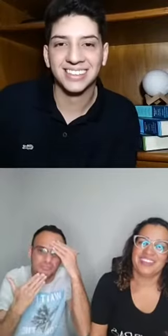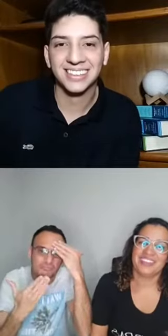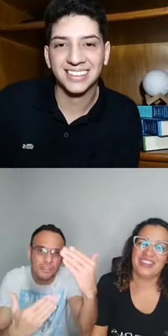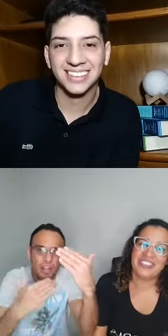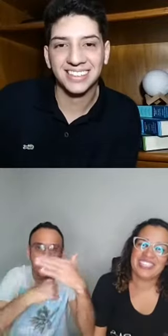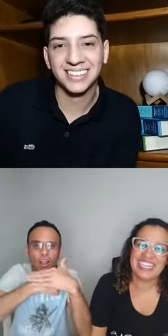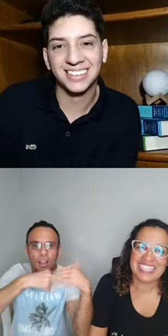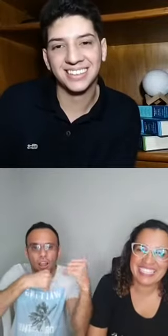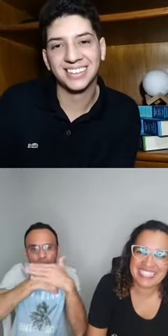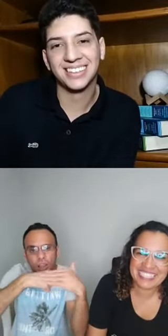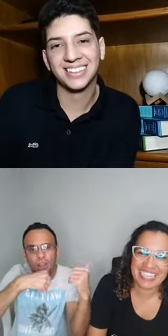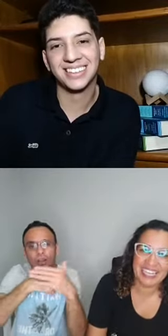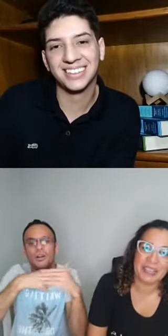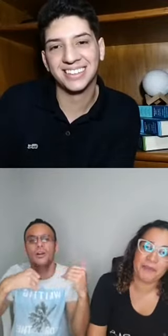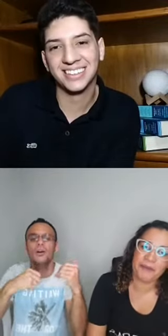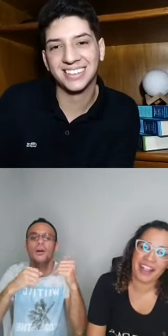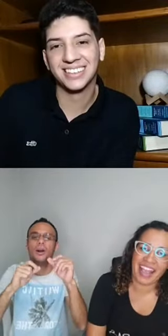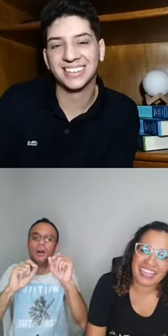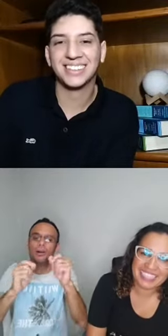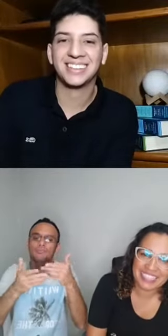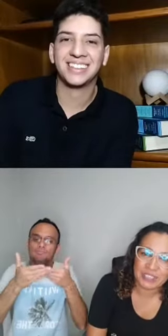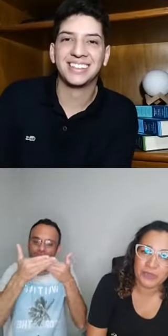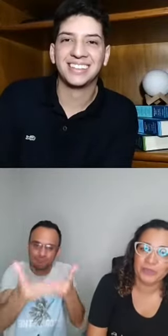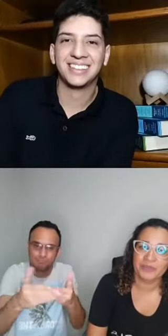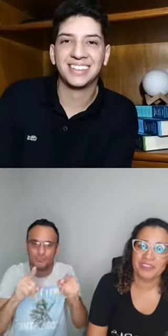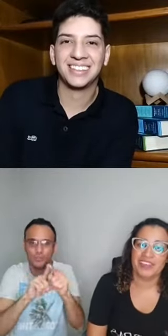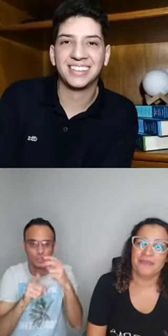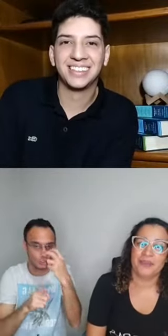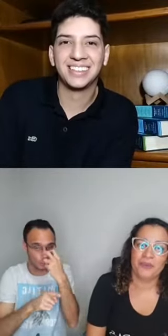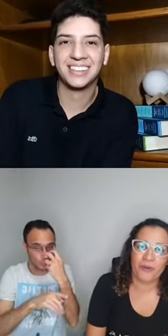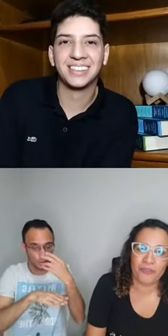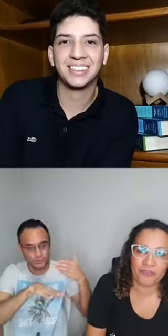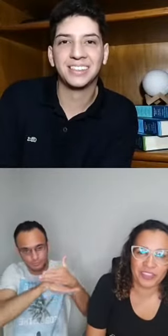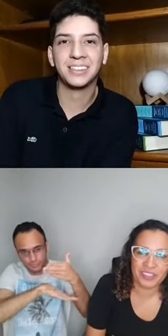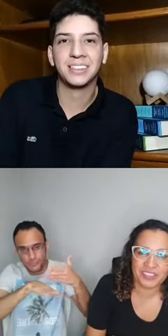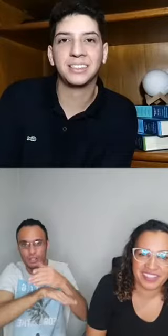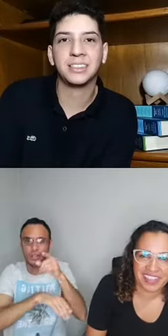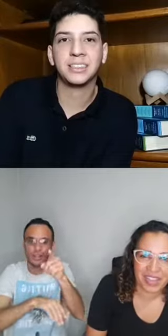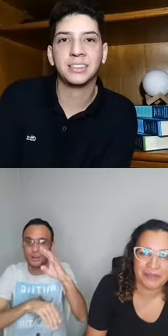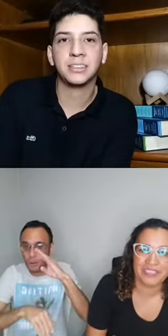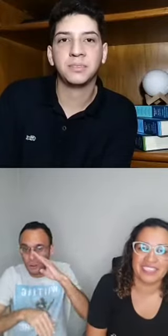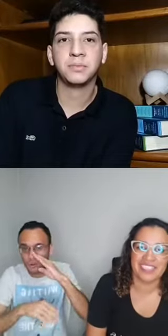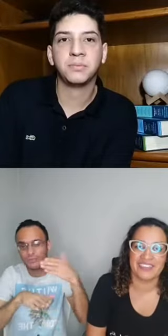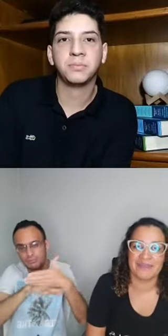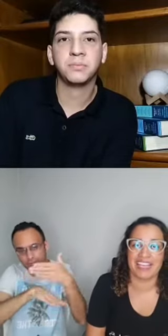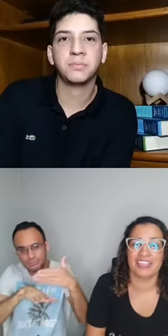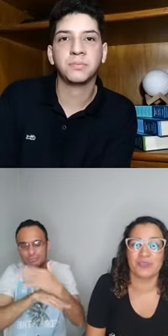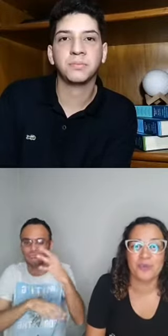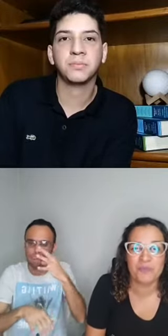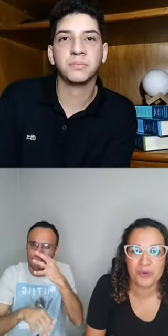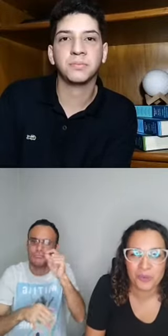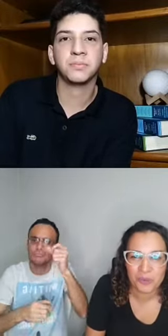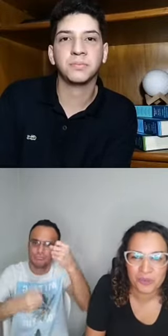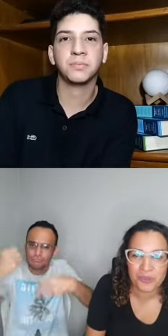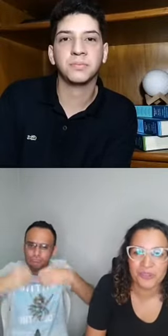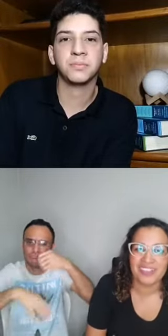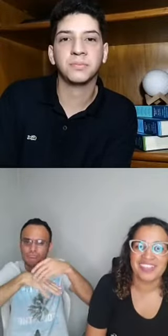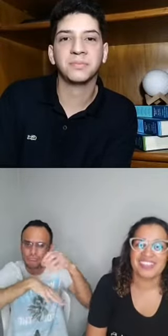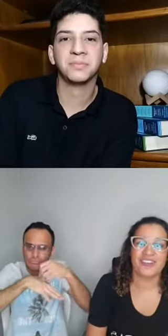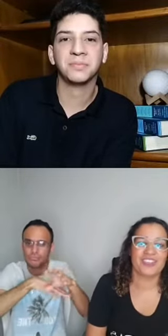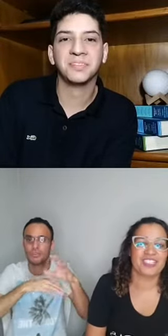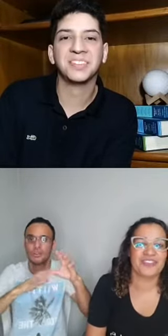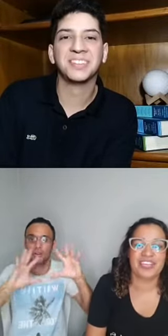Bom, né? Gostaria de agradecer, né, pelo carinho, pelo convite, né, da Camila aqui que vem na minha casa, do